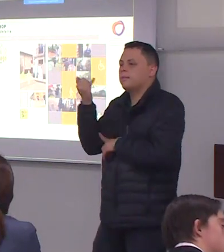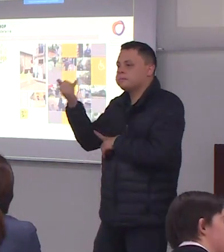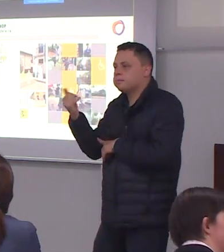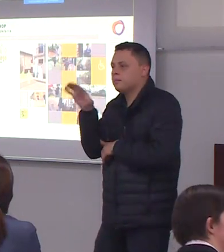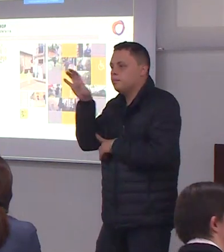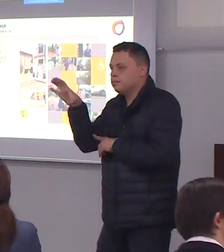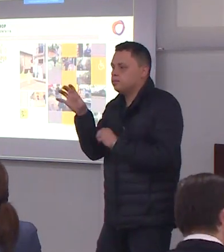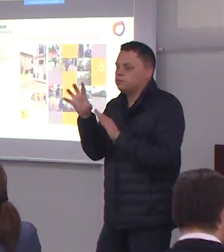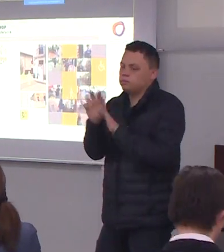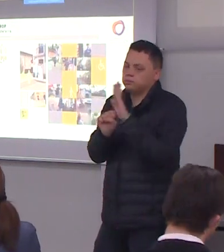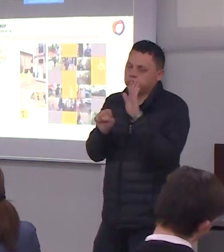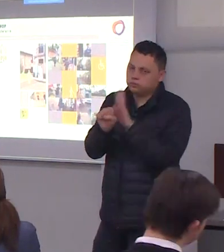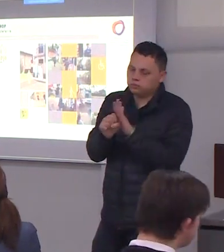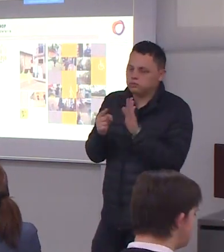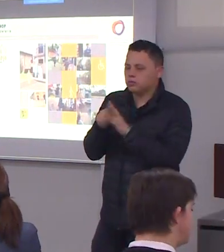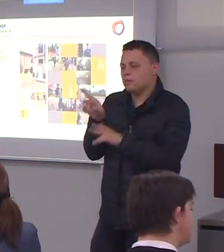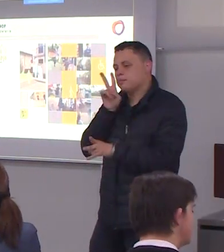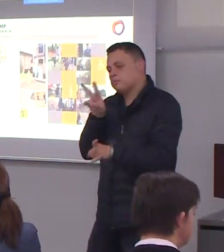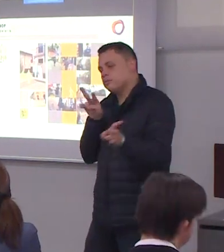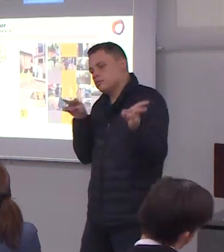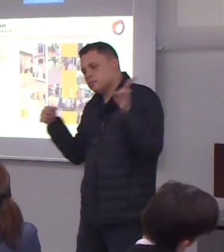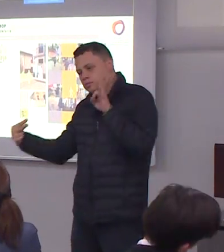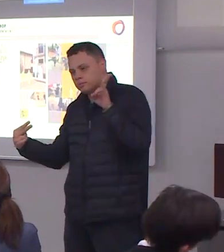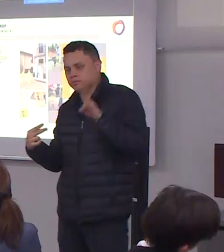movilizarlo desde la percepción